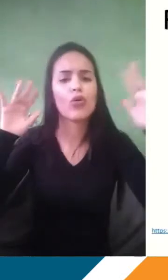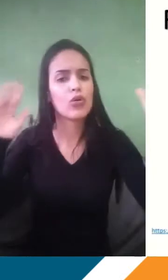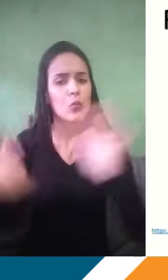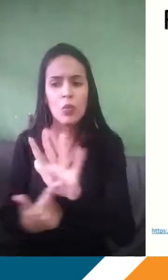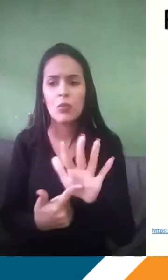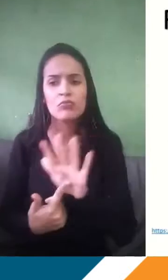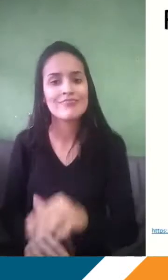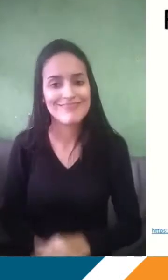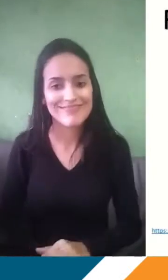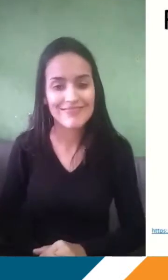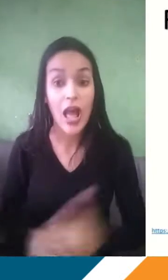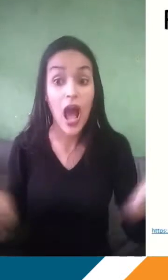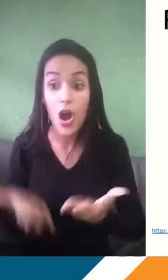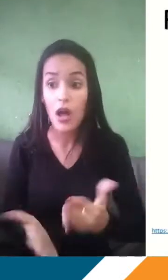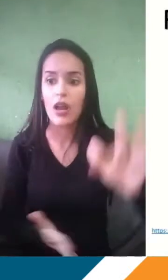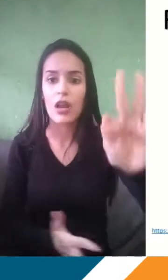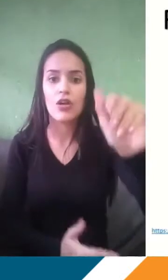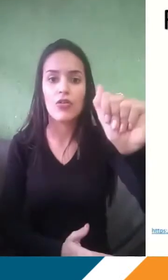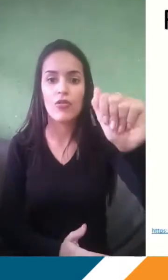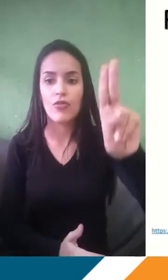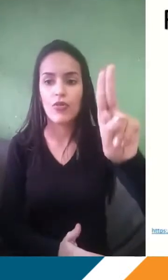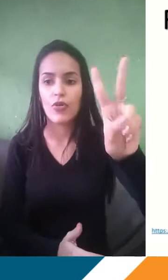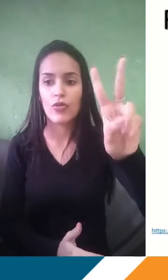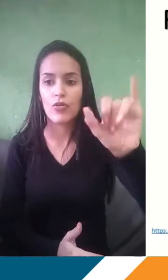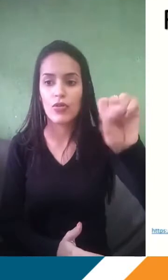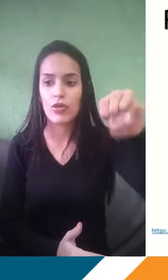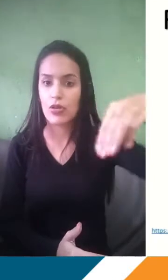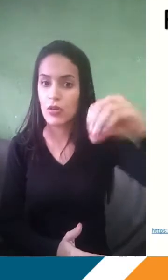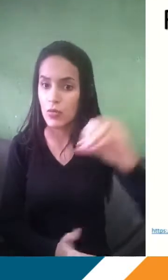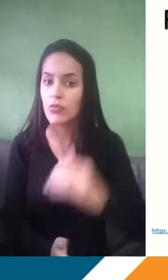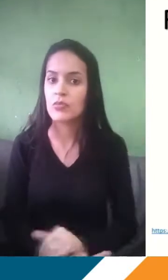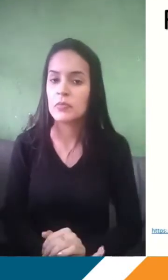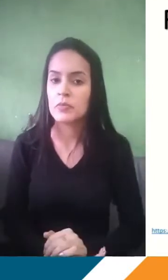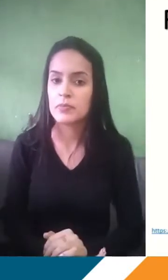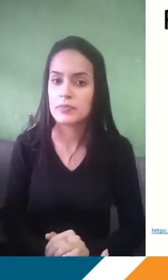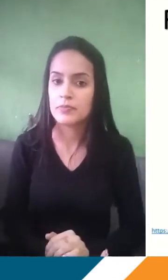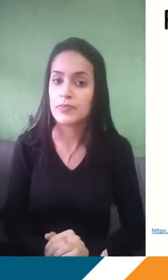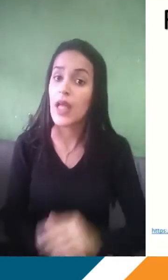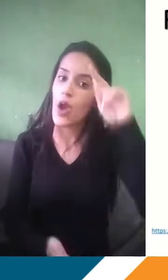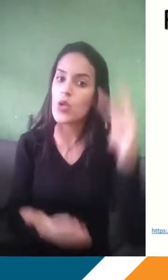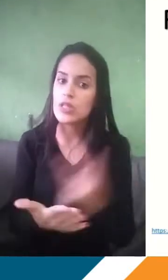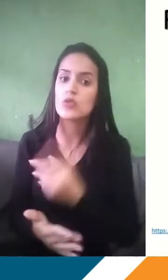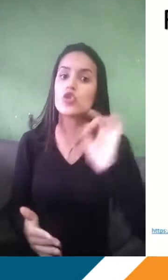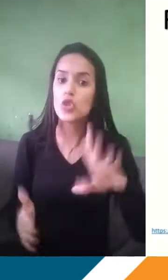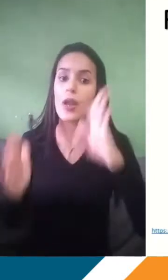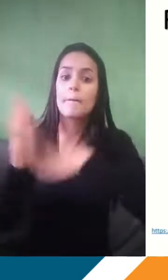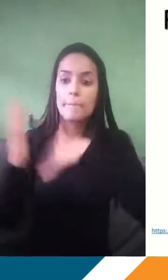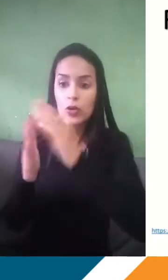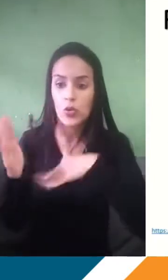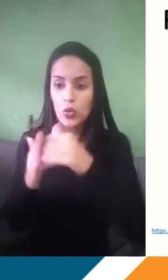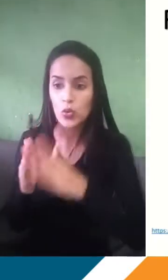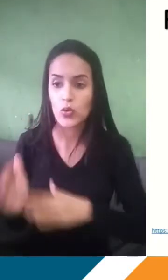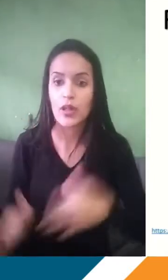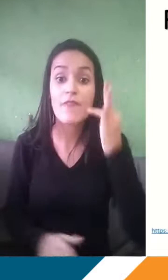fauvismo foi um movimento estético iniciado na França e que ocorreu apenas na pintura. O nome desse